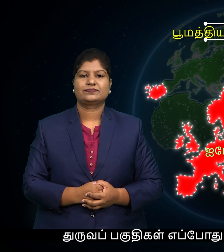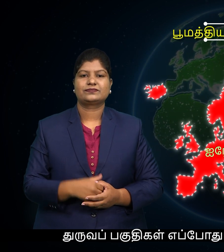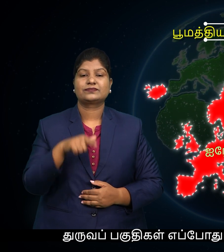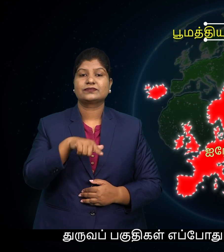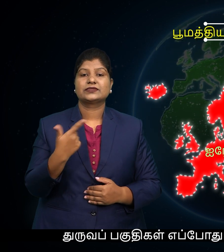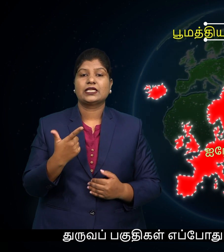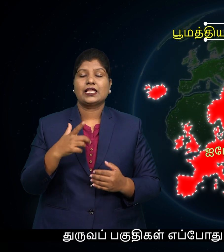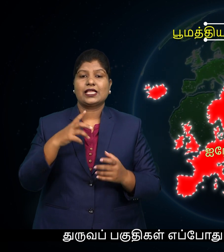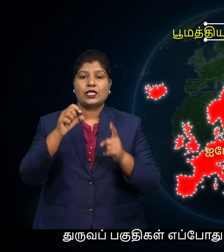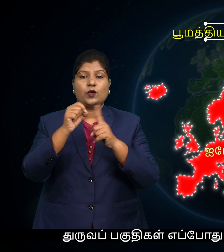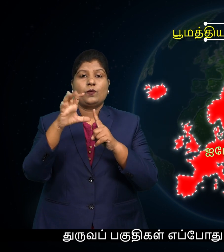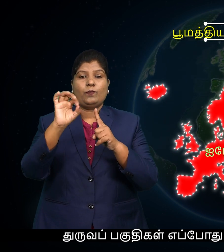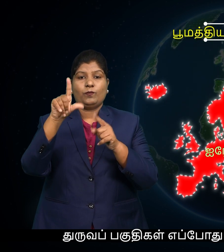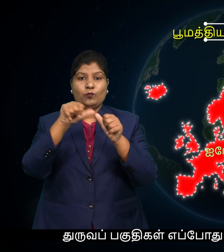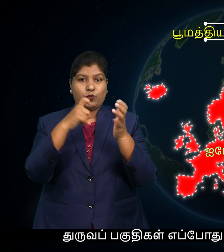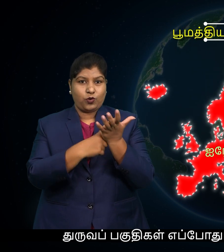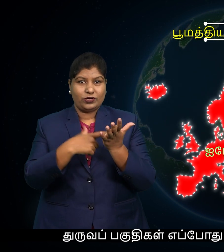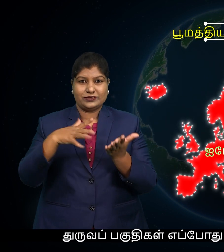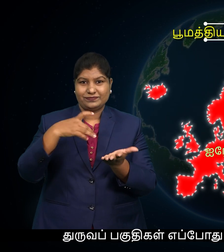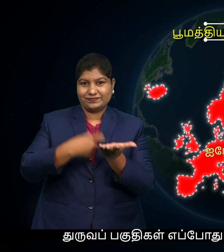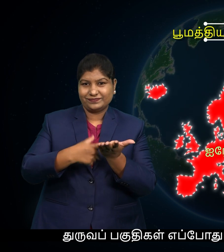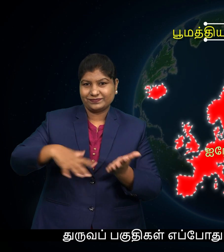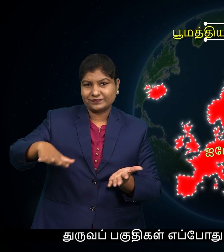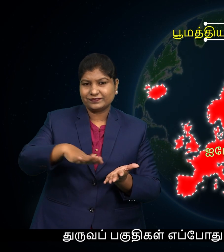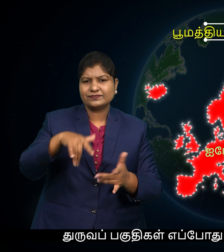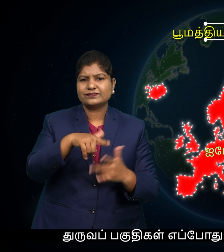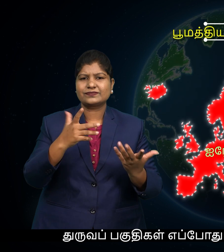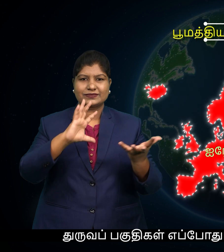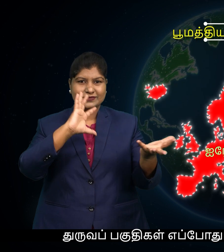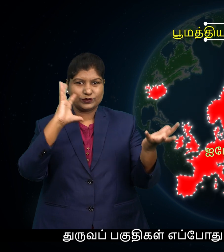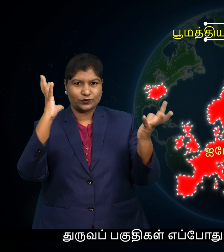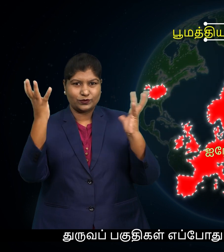துருவ பகுதிகள் எப்போதும் பனிக்கட்டியாகவே இருக்கும்.